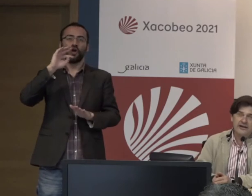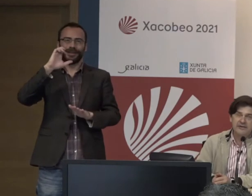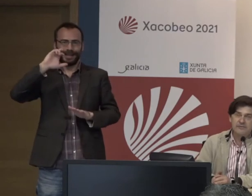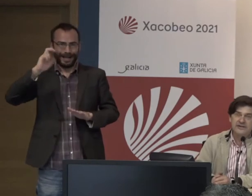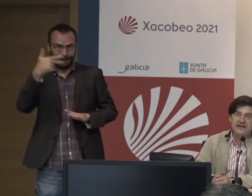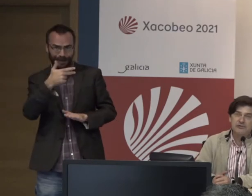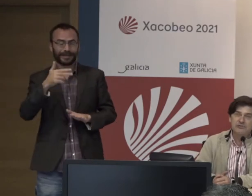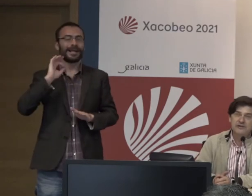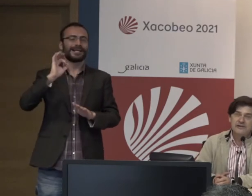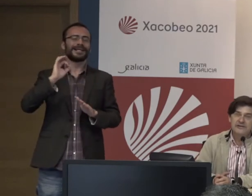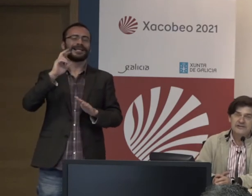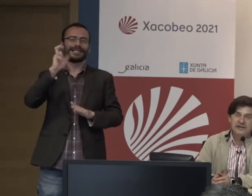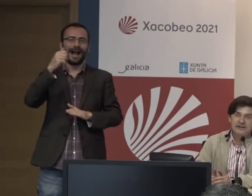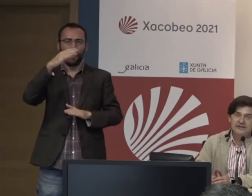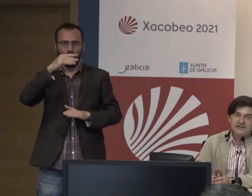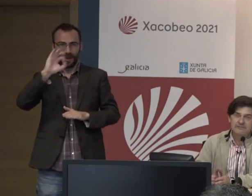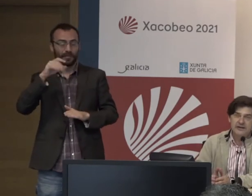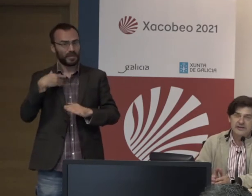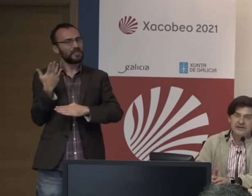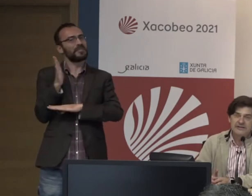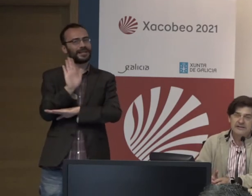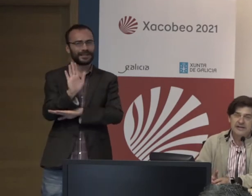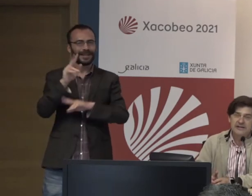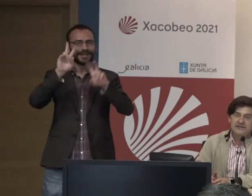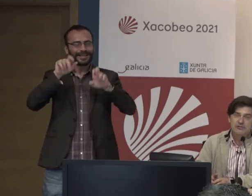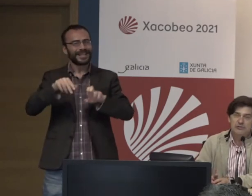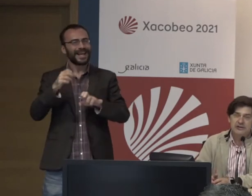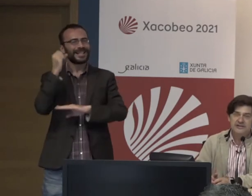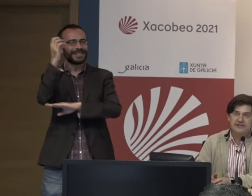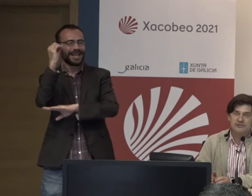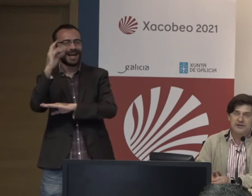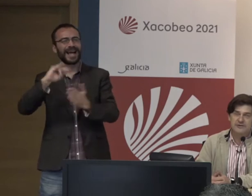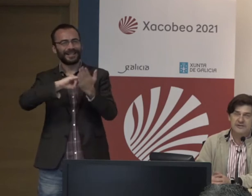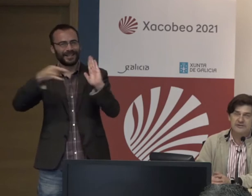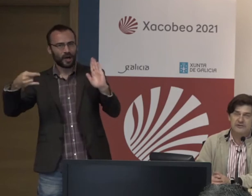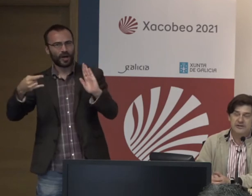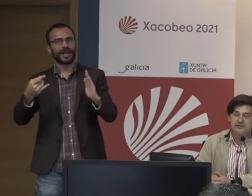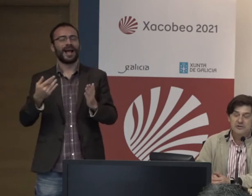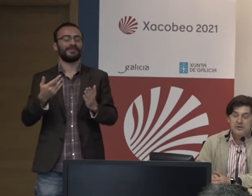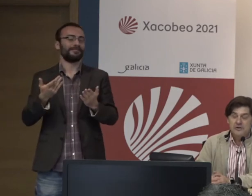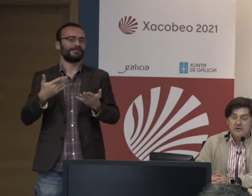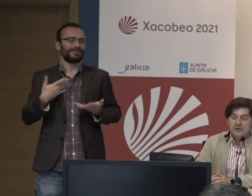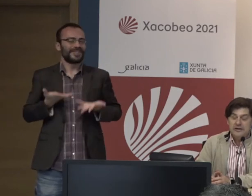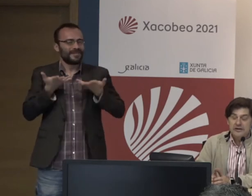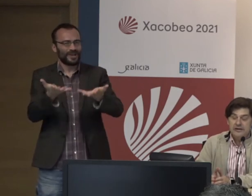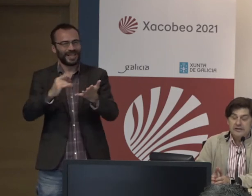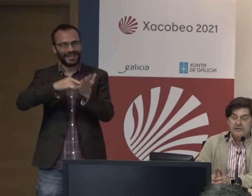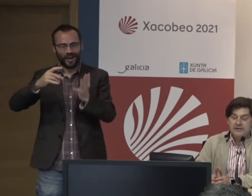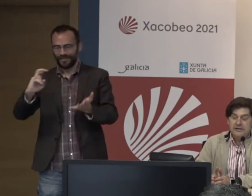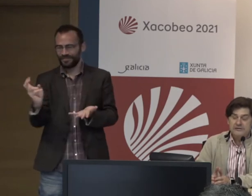al que presentamos esta parte de charlas tecnológicas y de demostraciones tecnológicas,